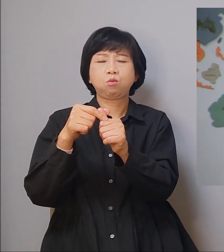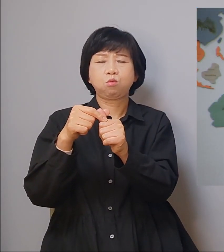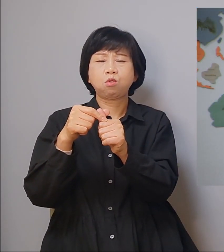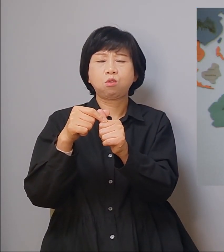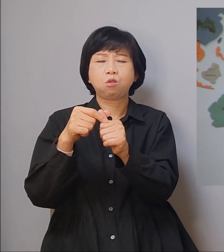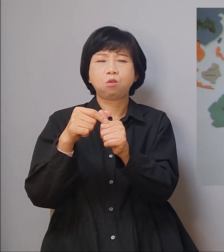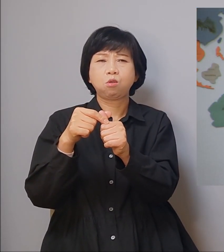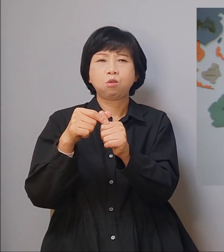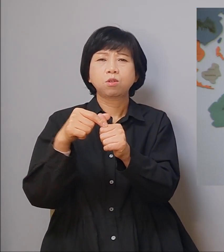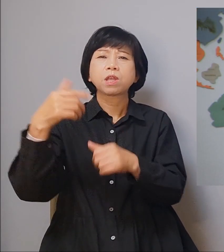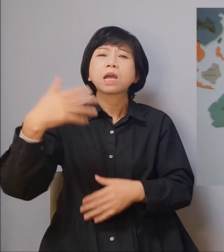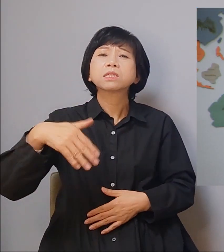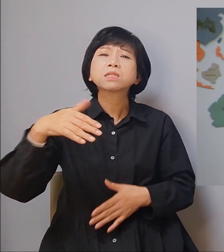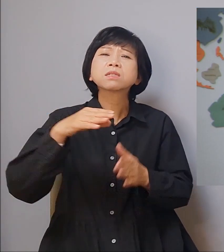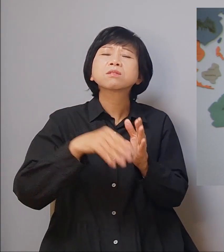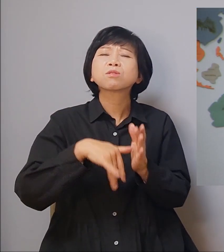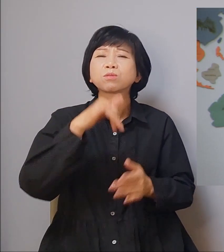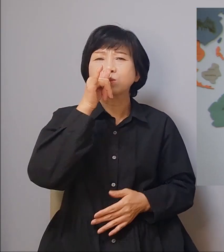경우가 있어요.